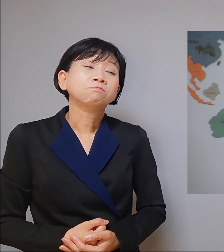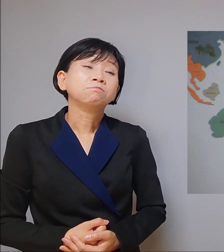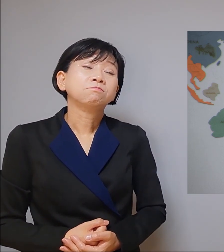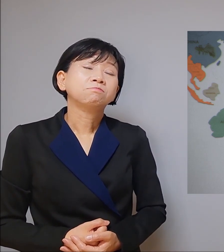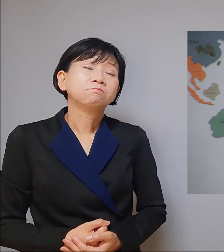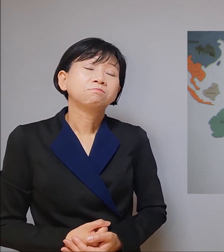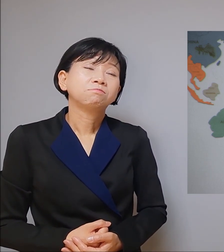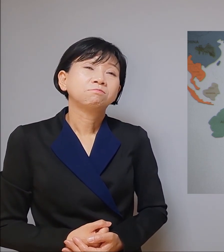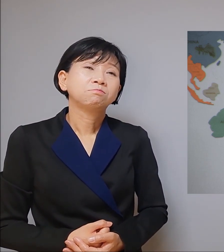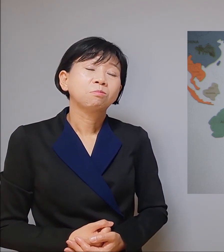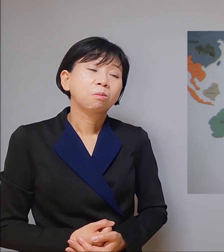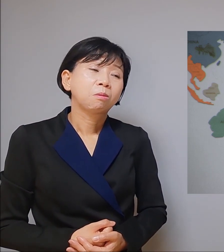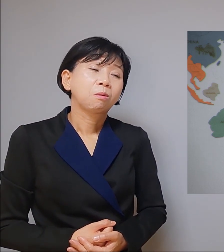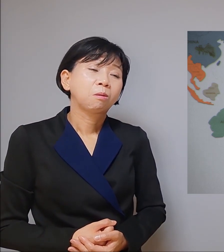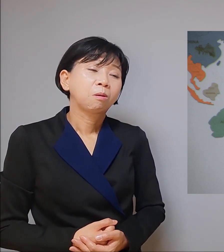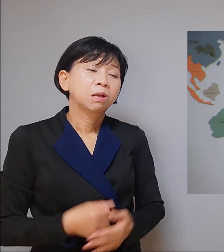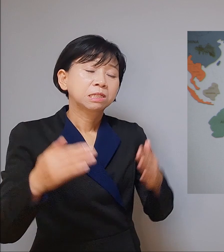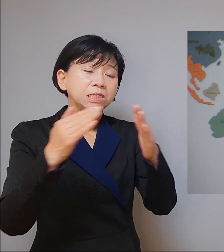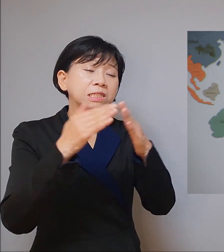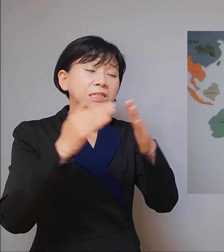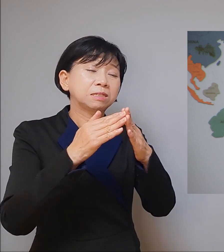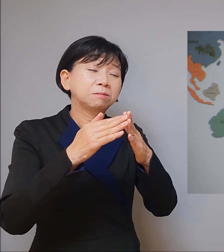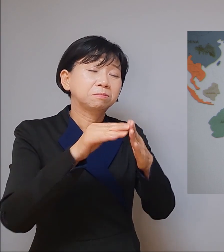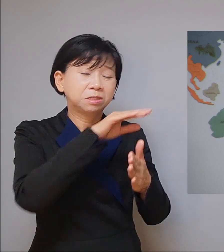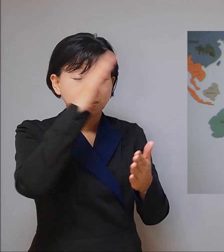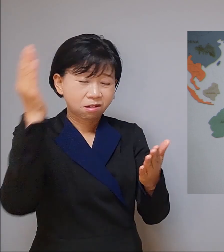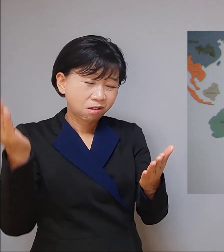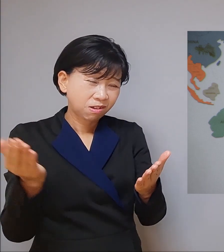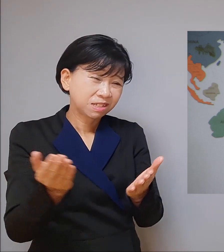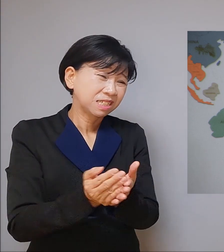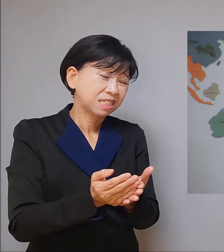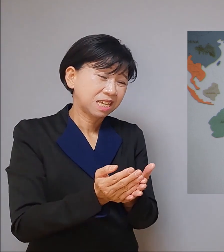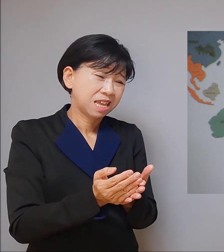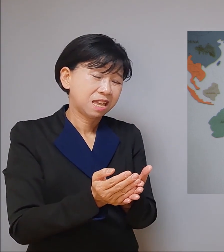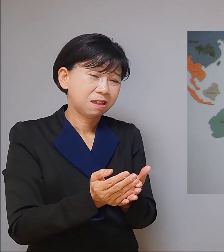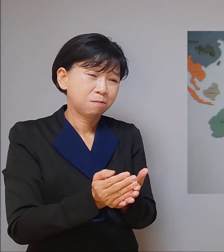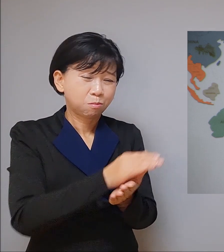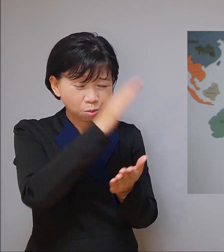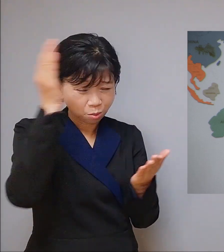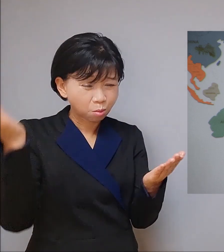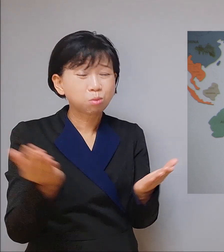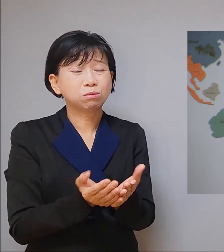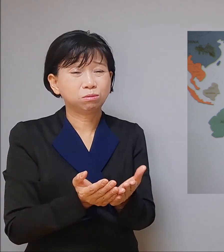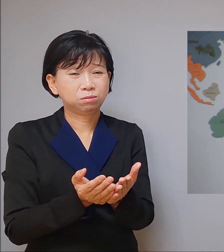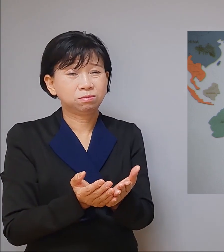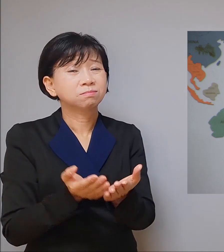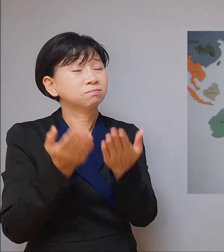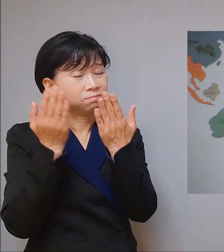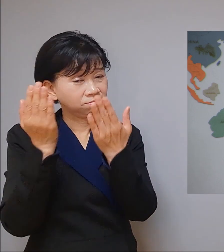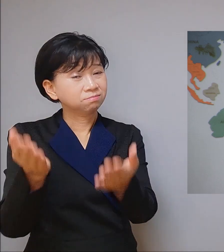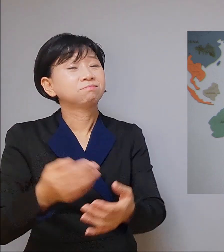안방, 거실, 주방, 서재, 다락방, 벽장 모두